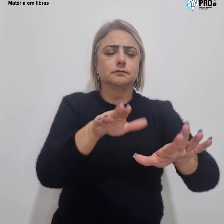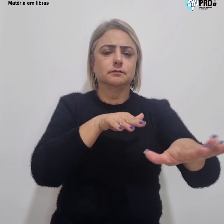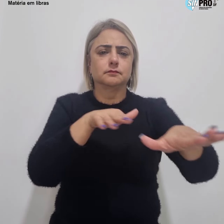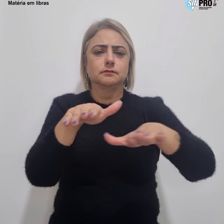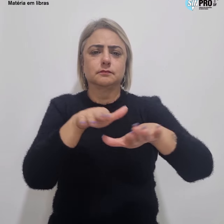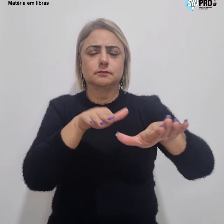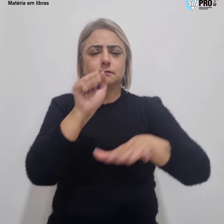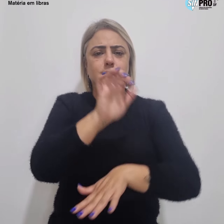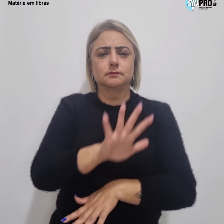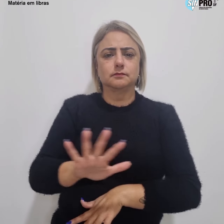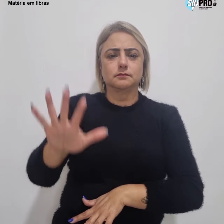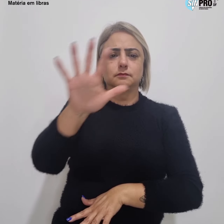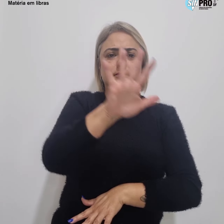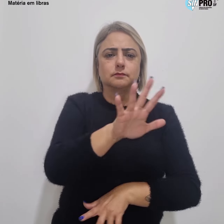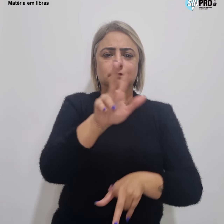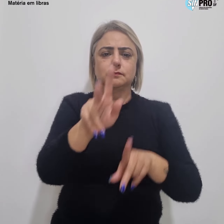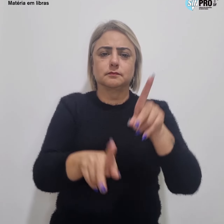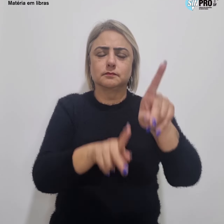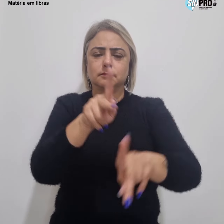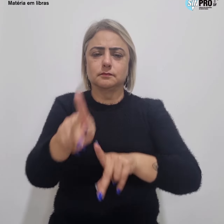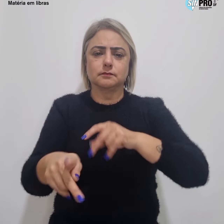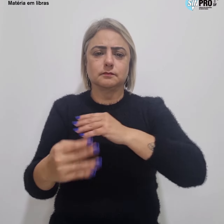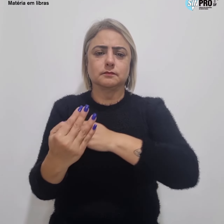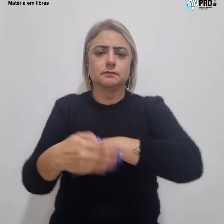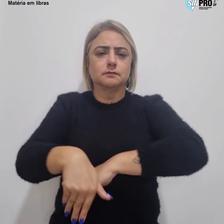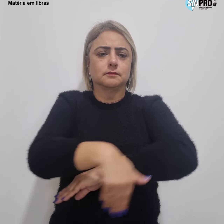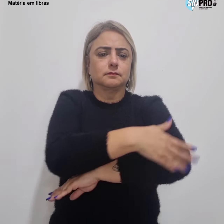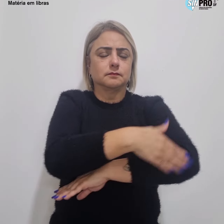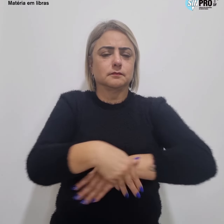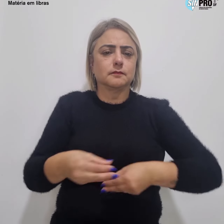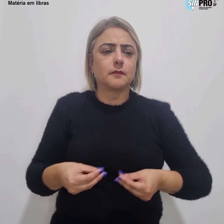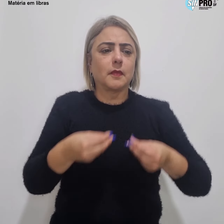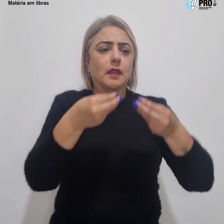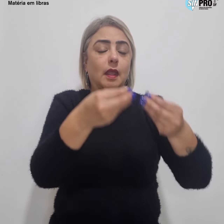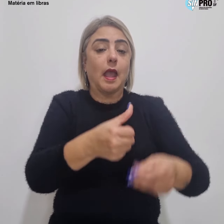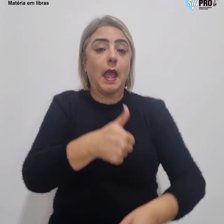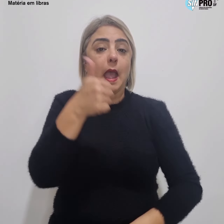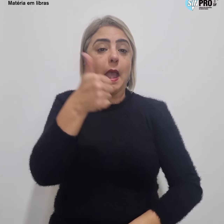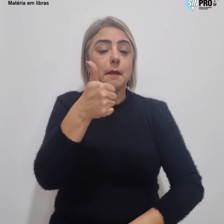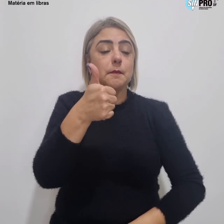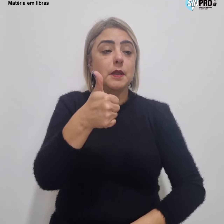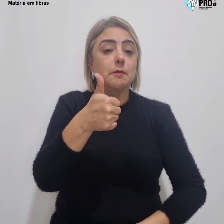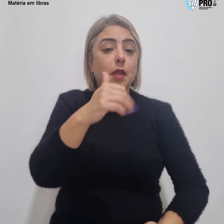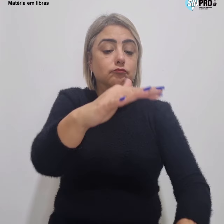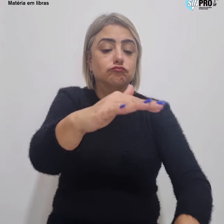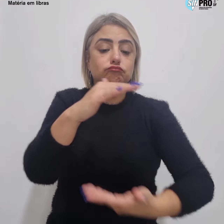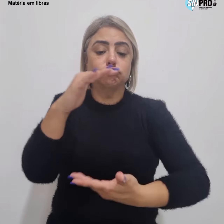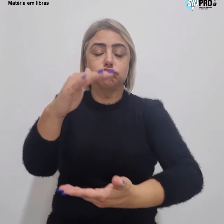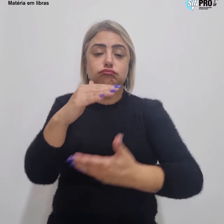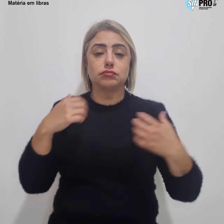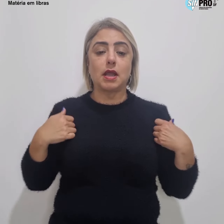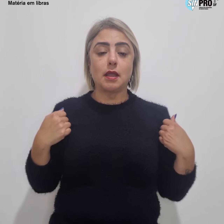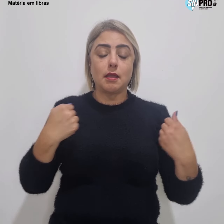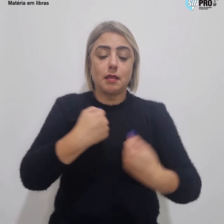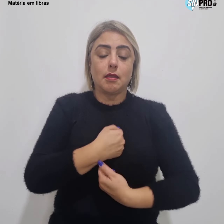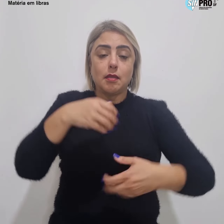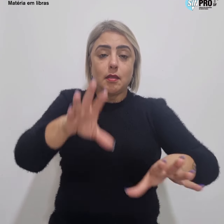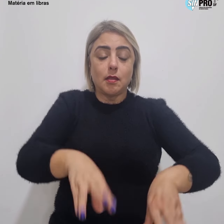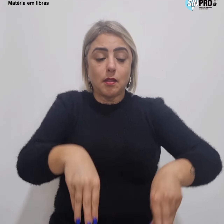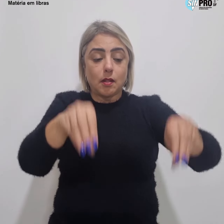Nacional de População de Rua entregaram a primeira leva de agasalhos, cobertas, roupas